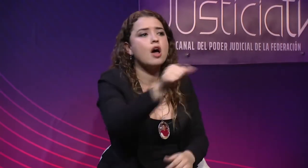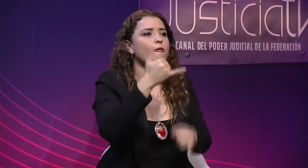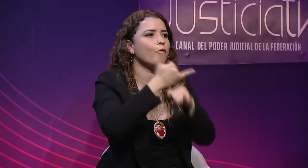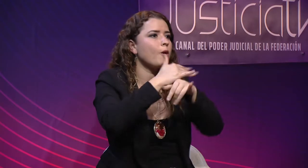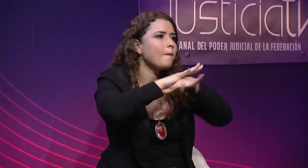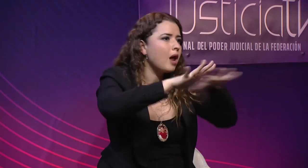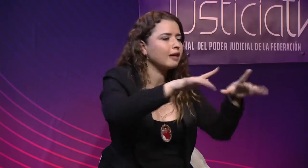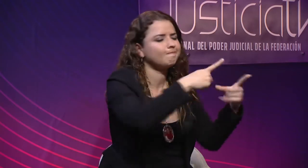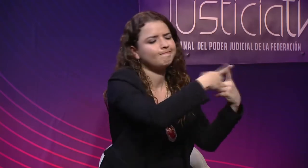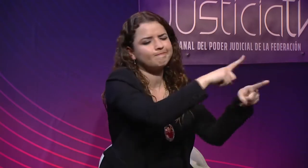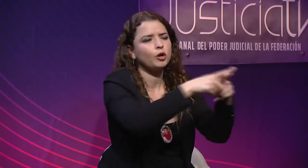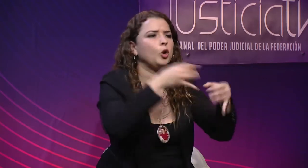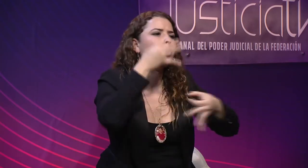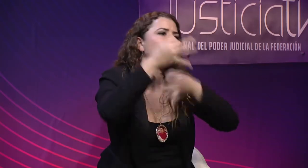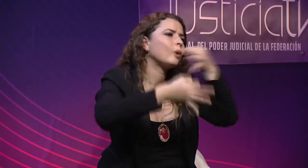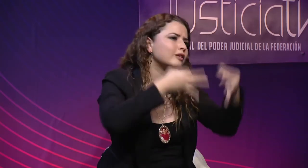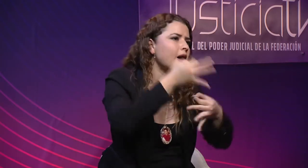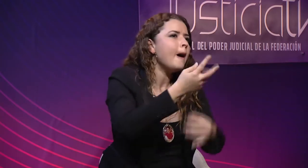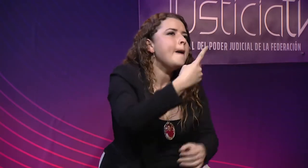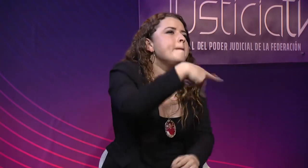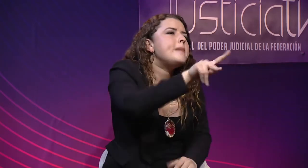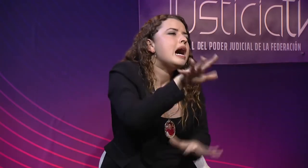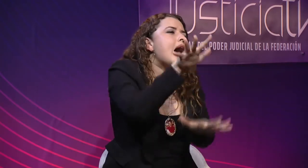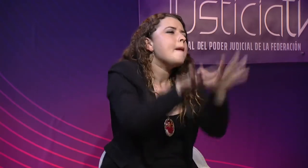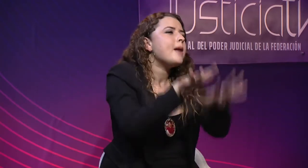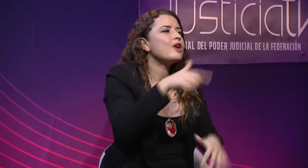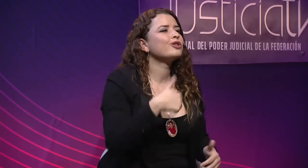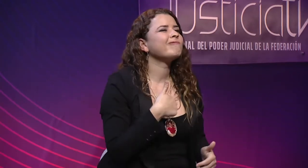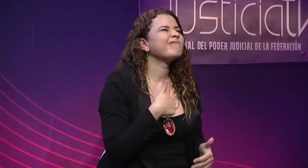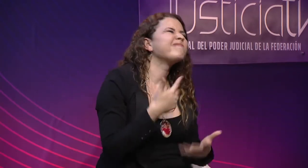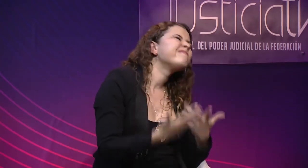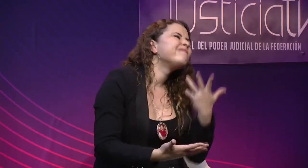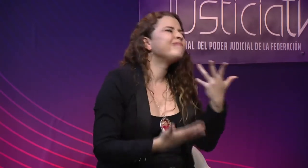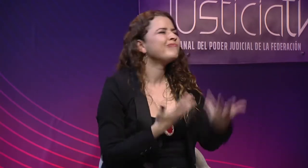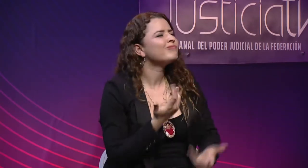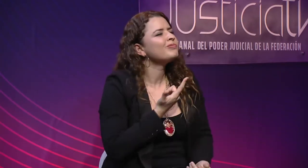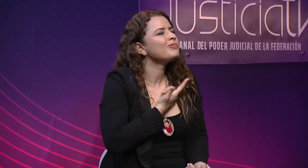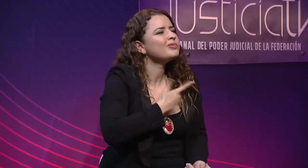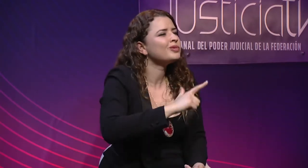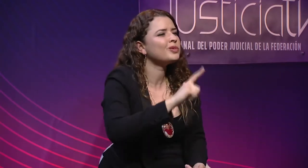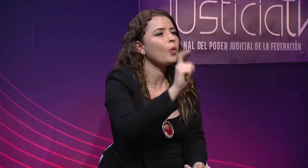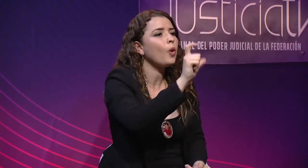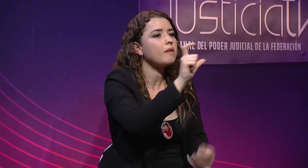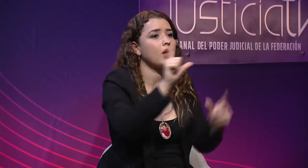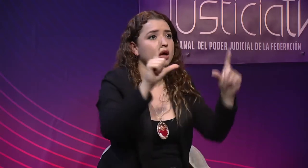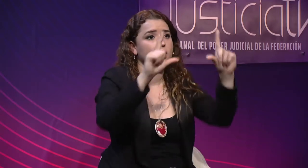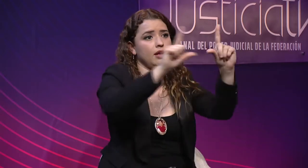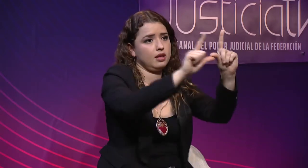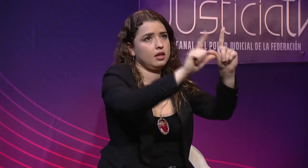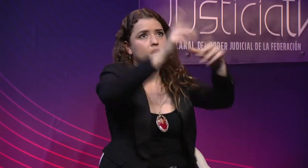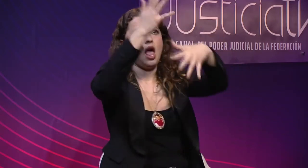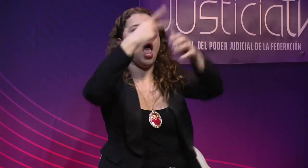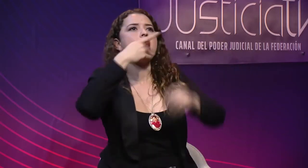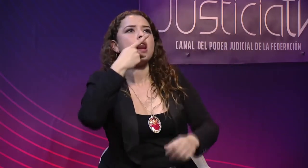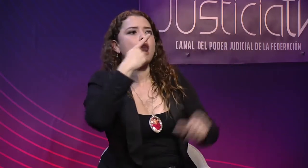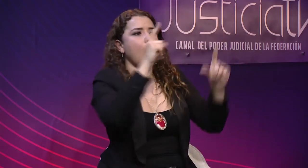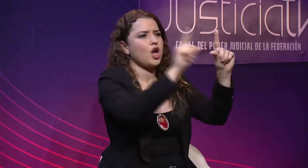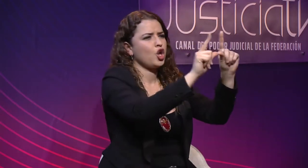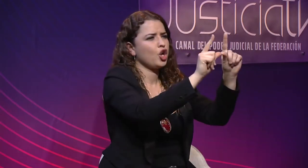aunque que haya mucho más recuadros en la televisión dándonos esta información. Lo único que no me gusta es que a veces